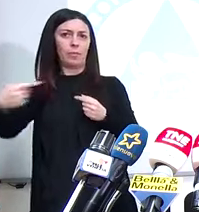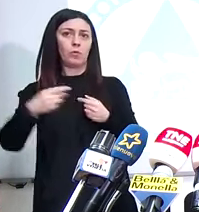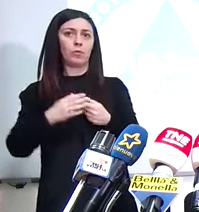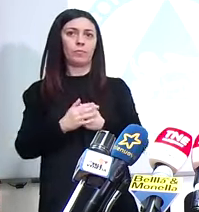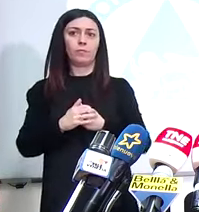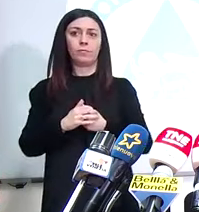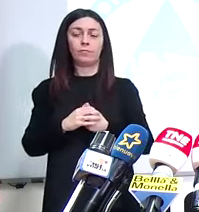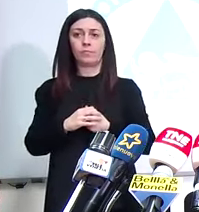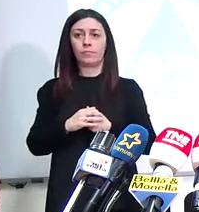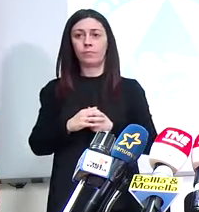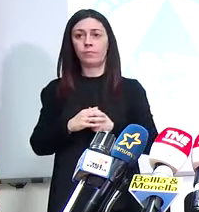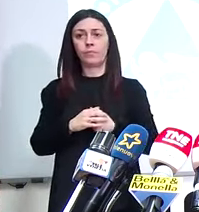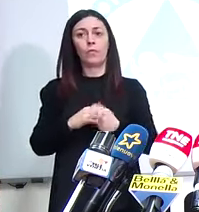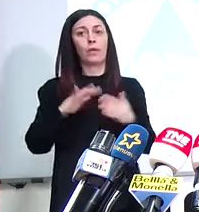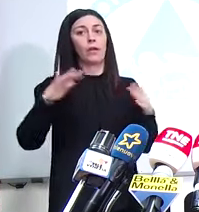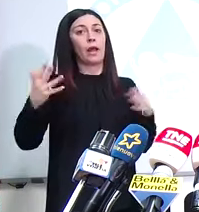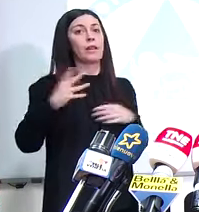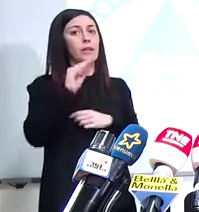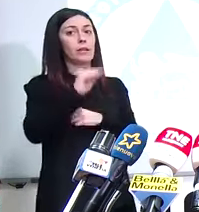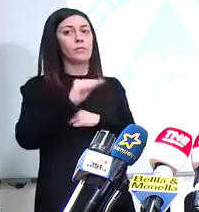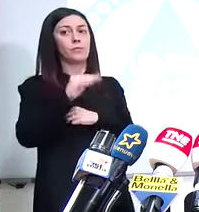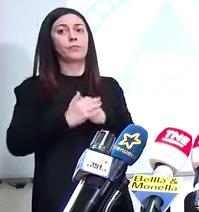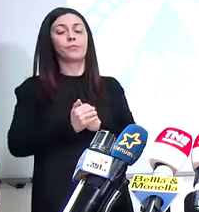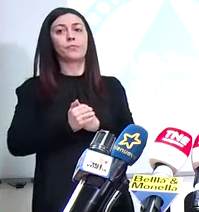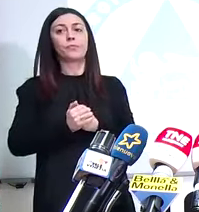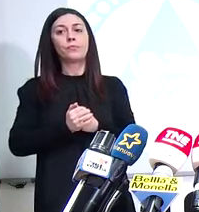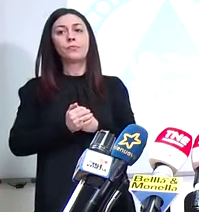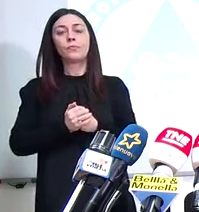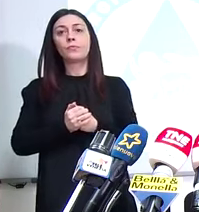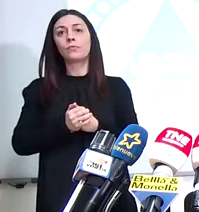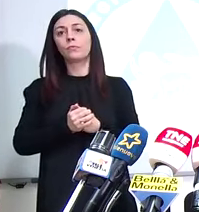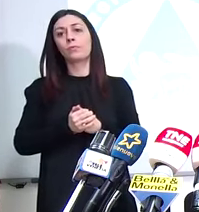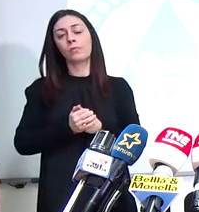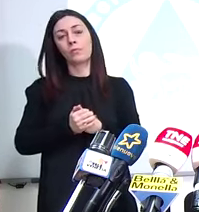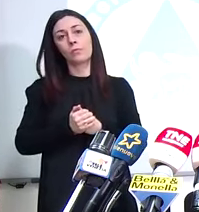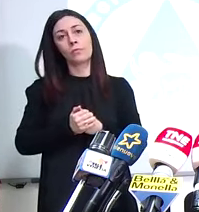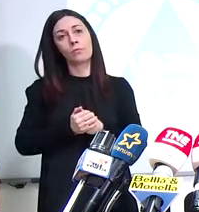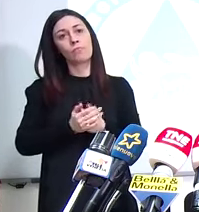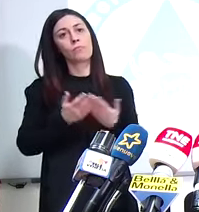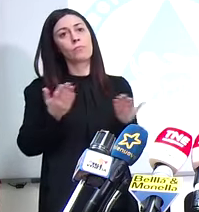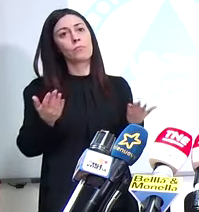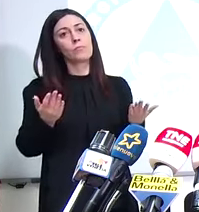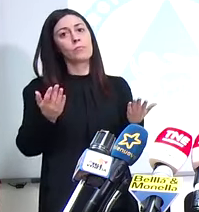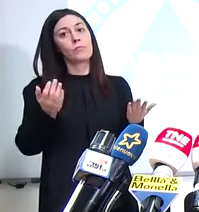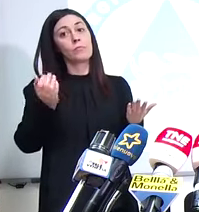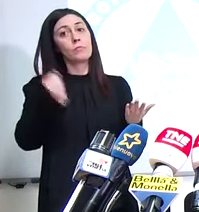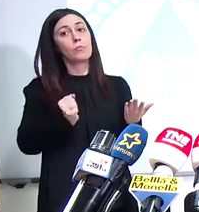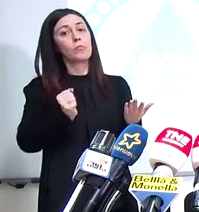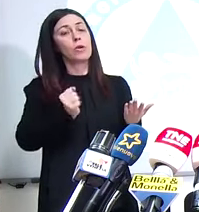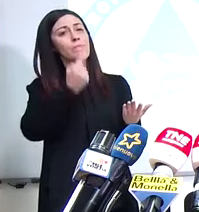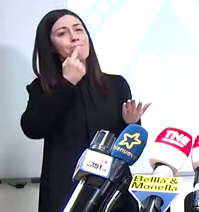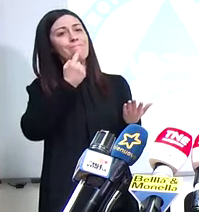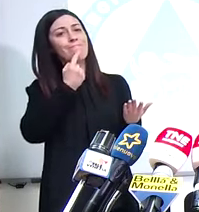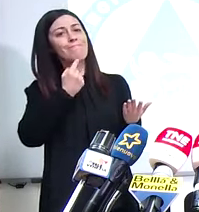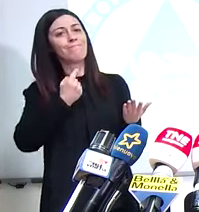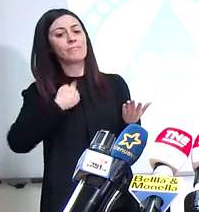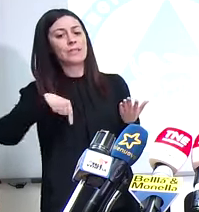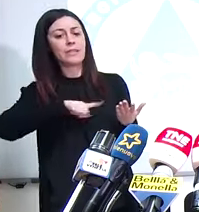un'altra cosa che le chiede se può darci un'indicazione sulla quantità di